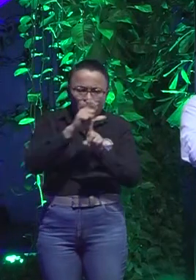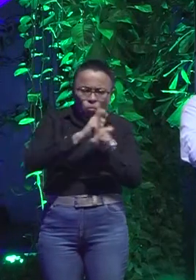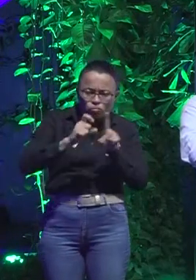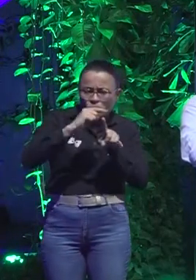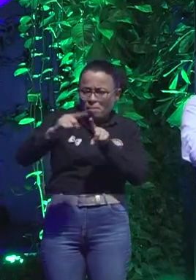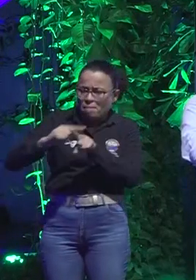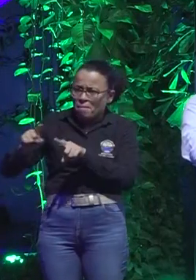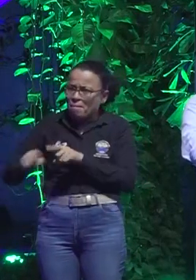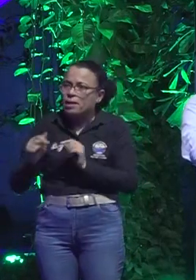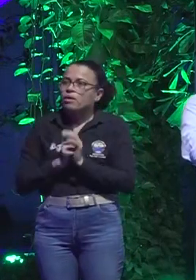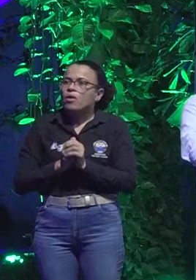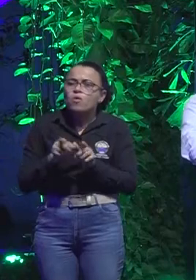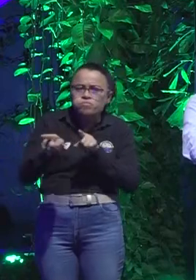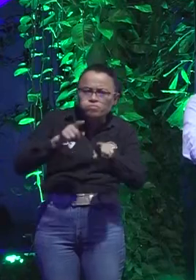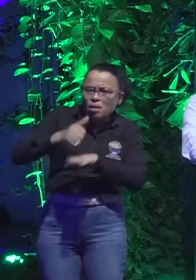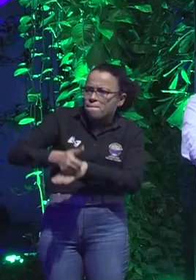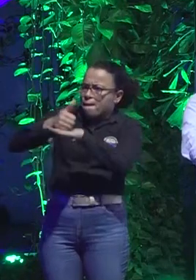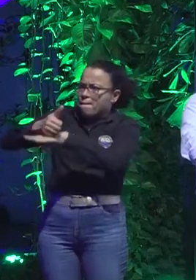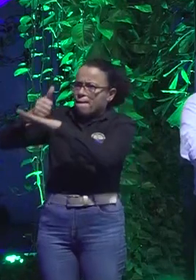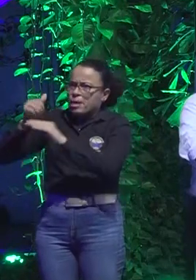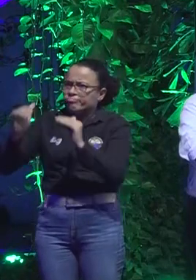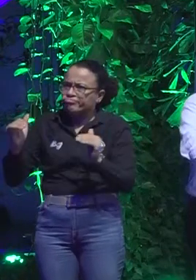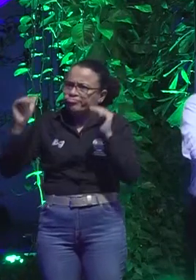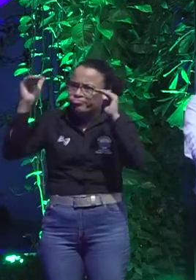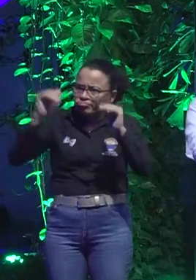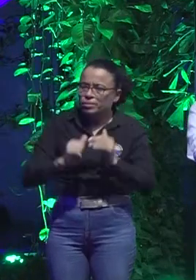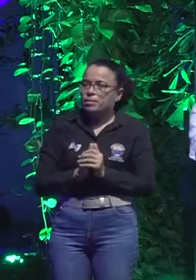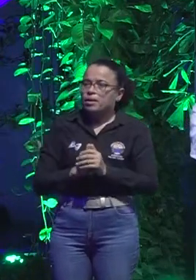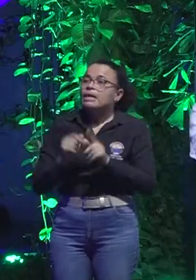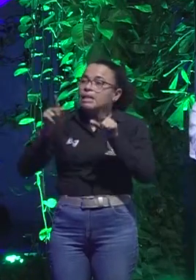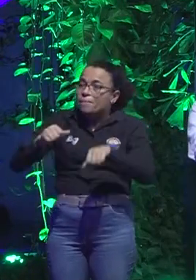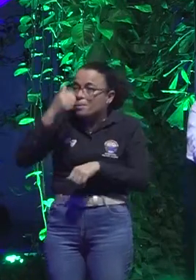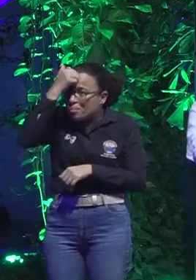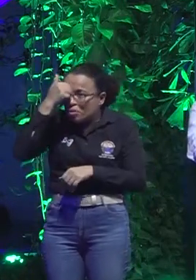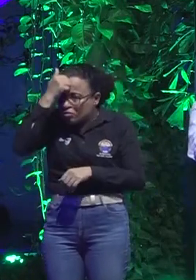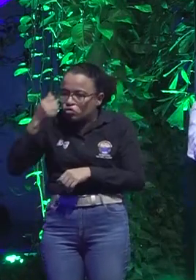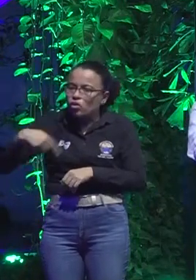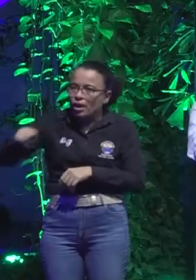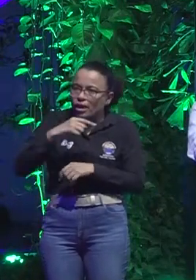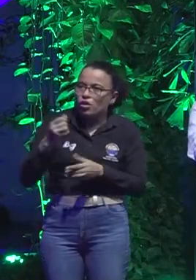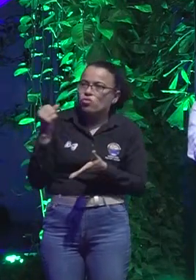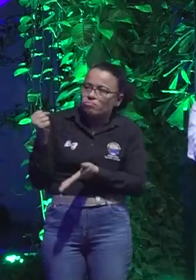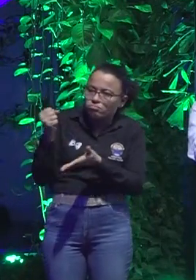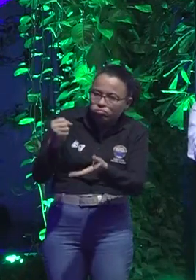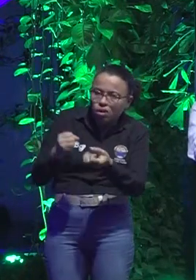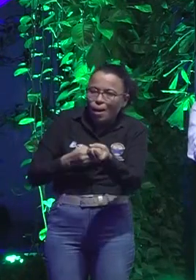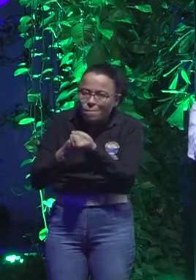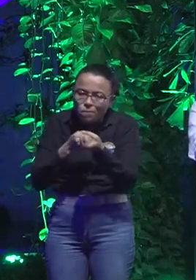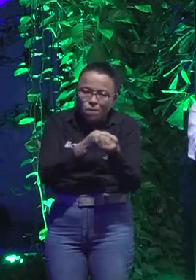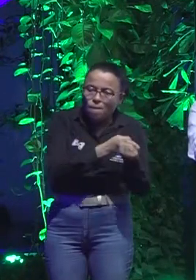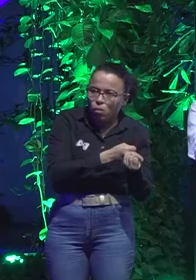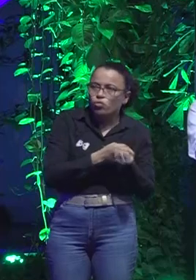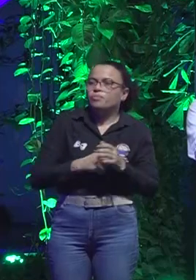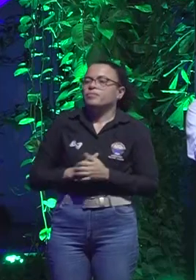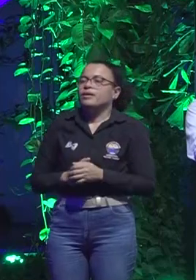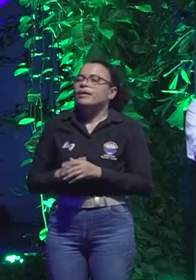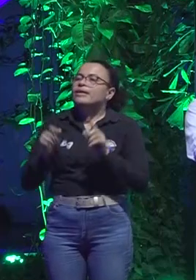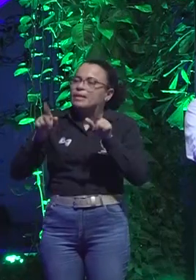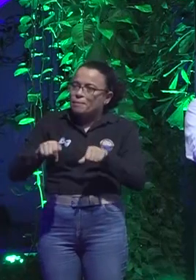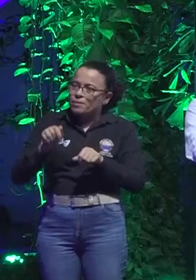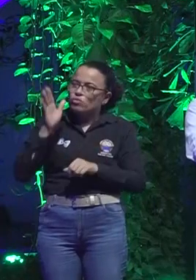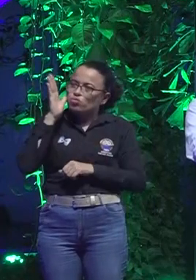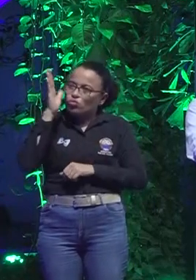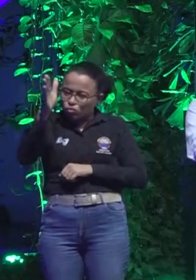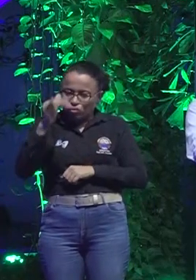cargos directivos en la institución. Tiene incentivos para que los profesores gestionen recursos externos. Dice, asegurar que la nueva